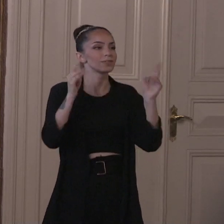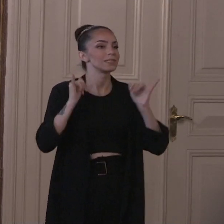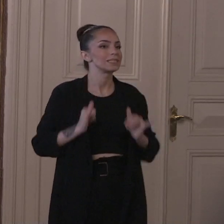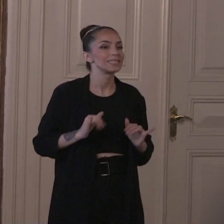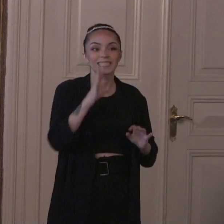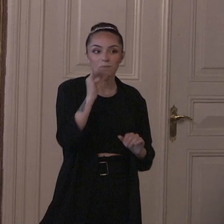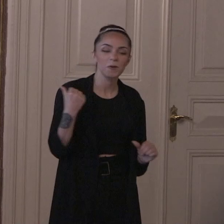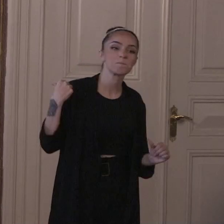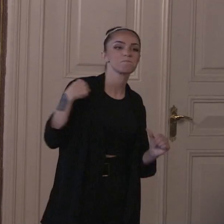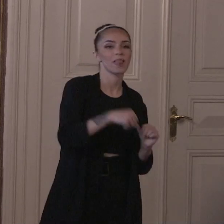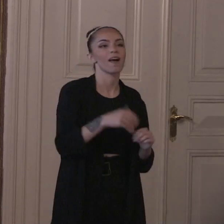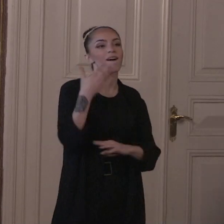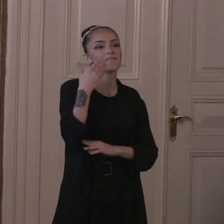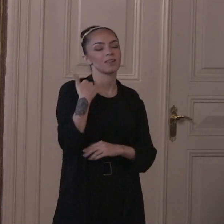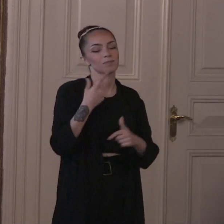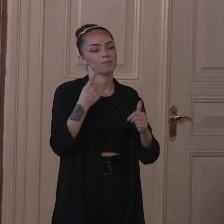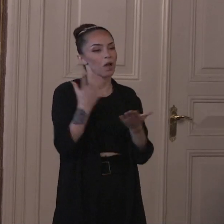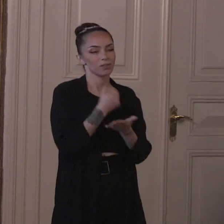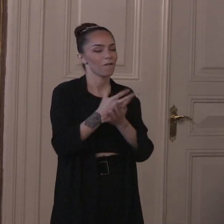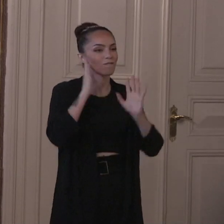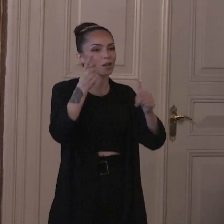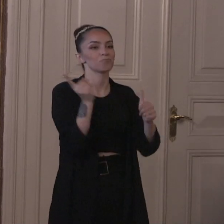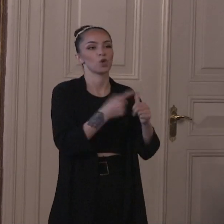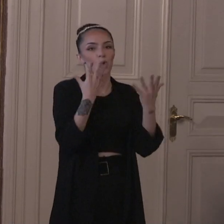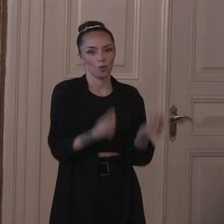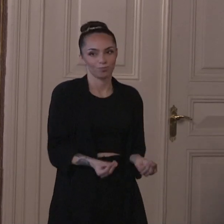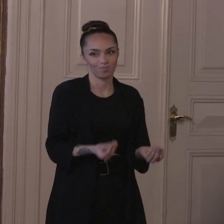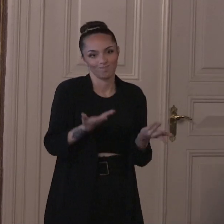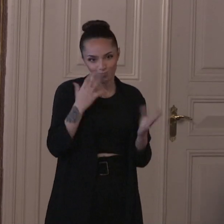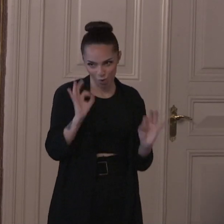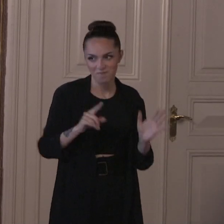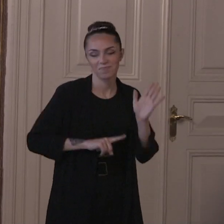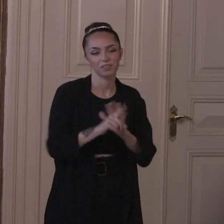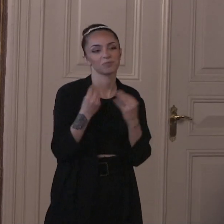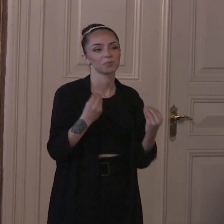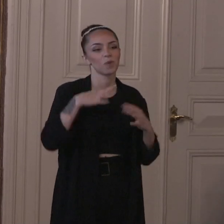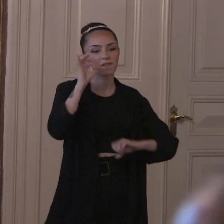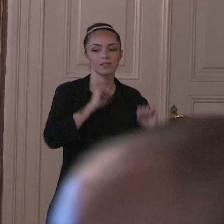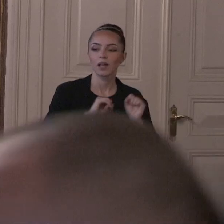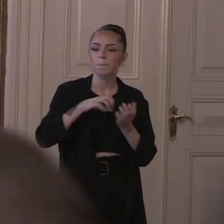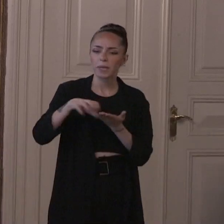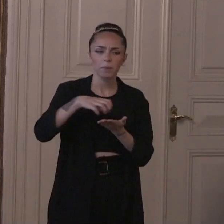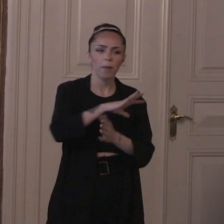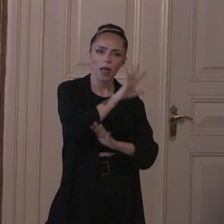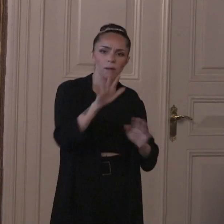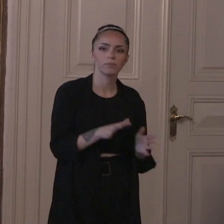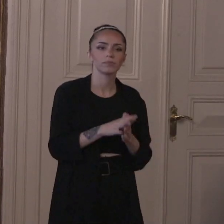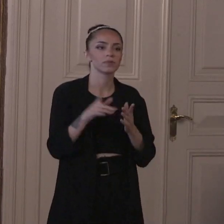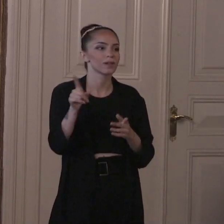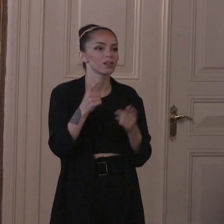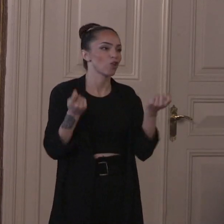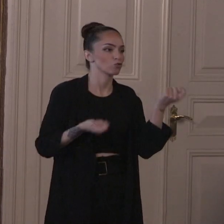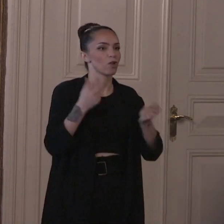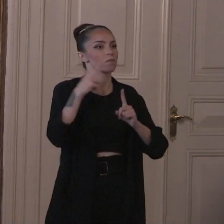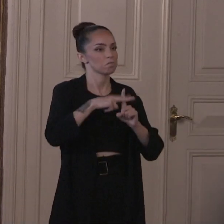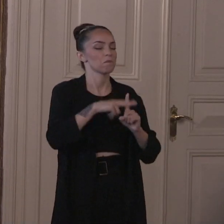parayla kazanan birinci üniversite oldu. Böyle bir başarı elbette üniversitemizin bütün birimlerinin aktif katılımlarıyla